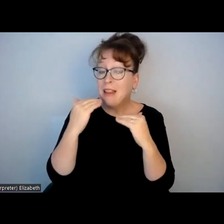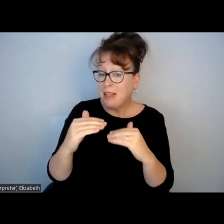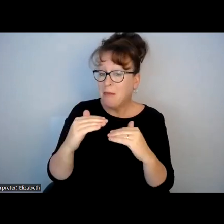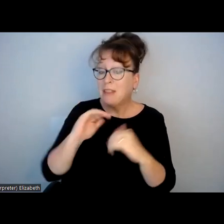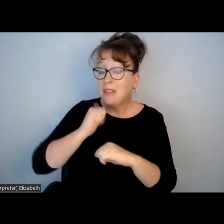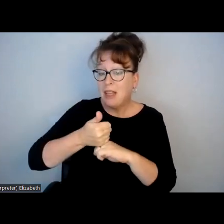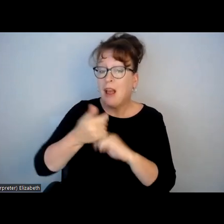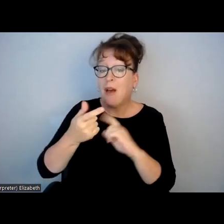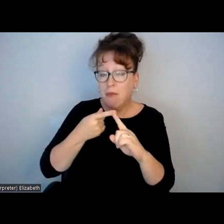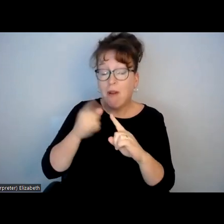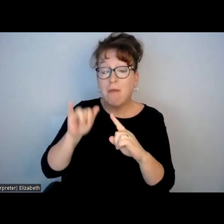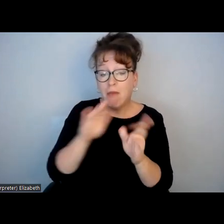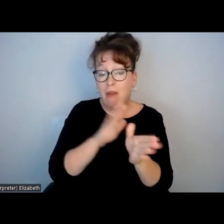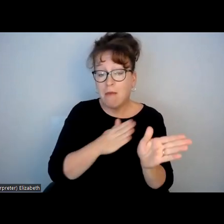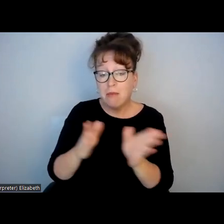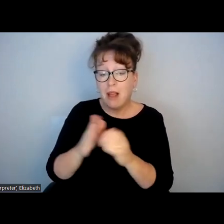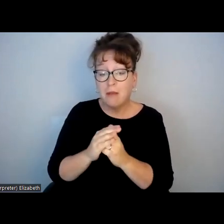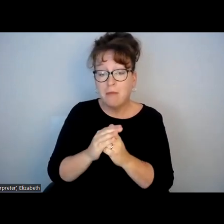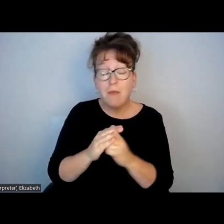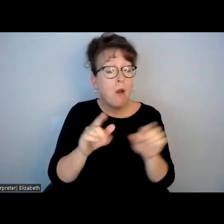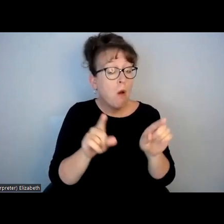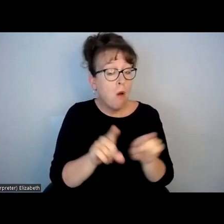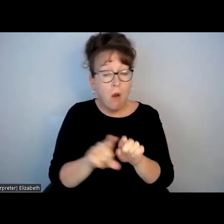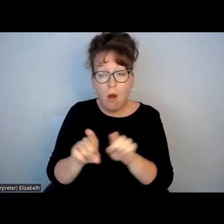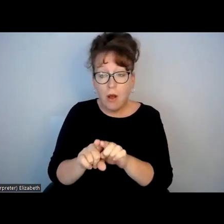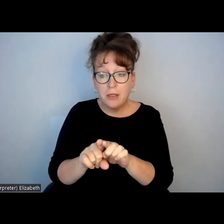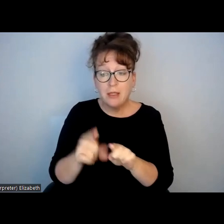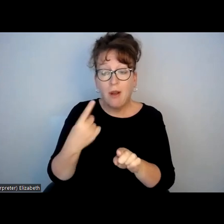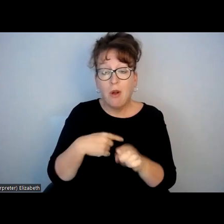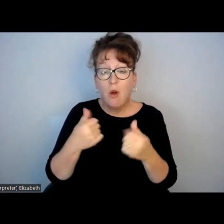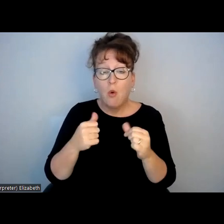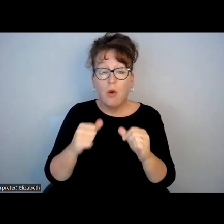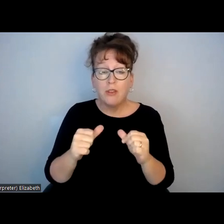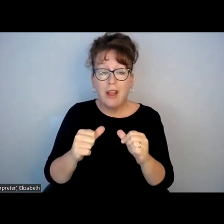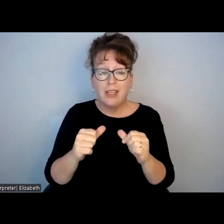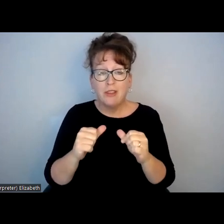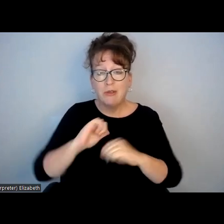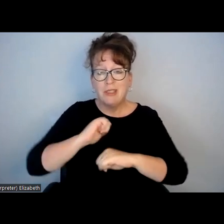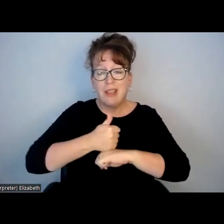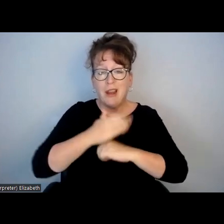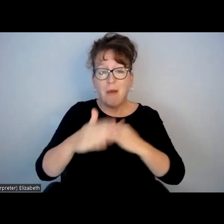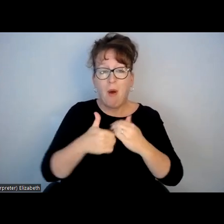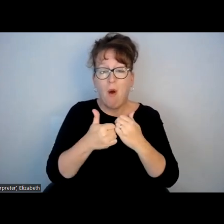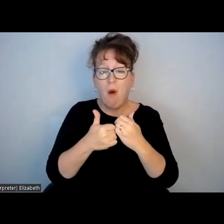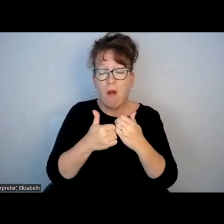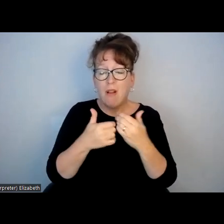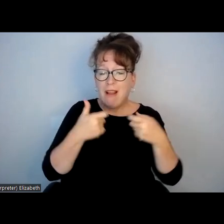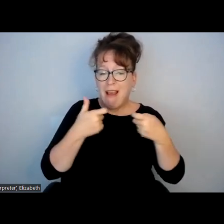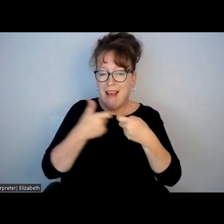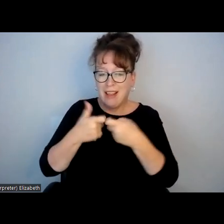estado para poder hacer que este plan de energía limpia y justa